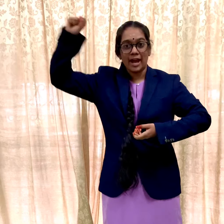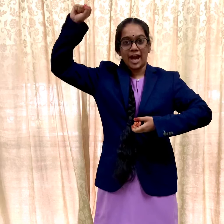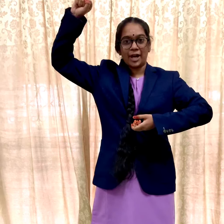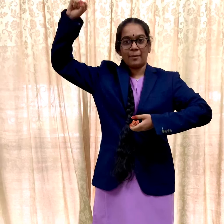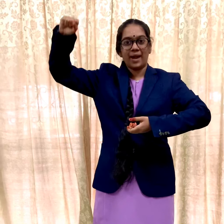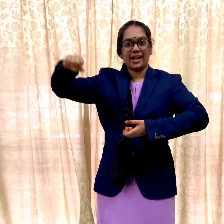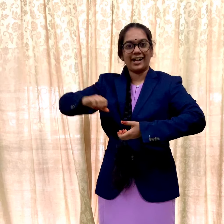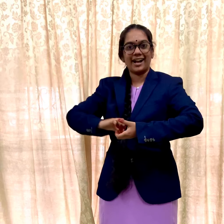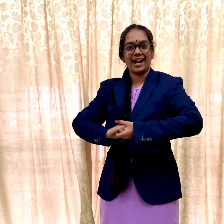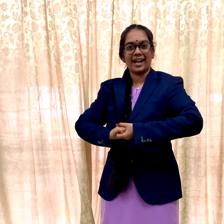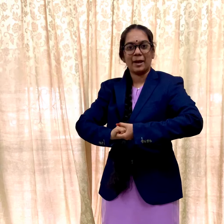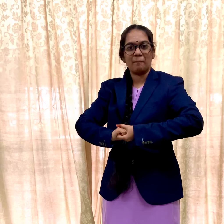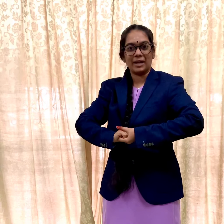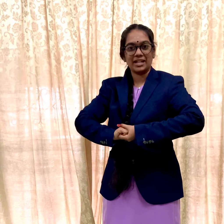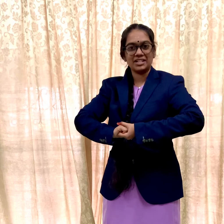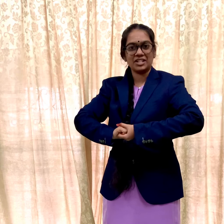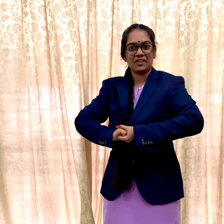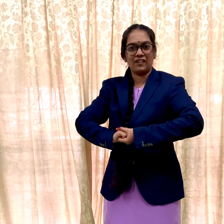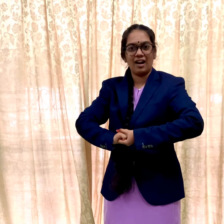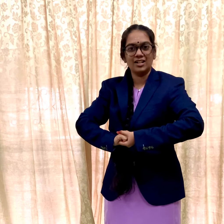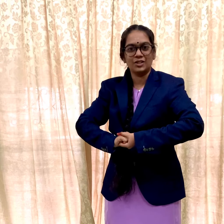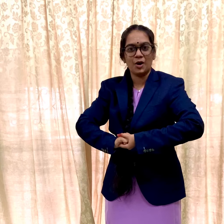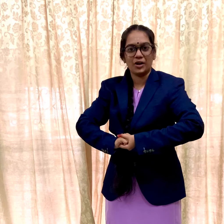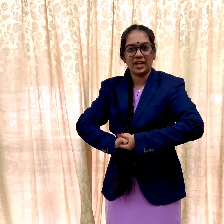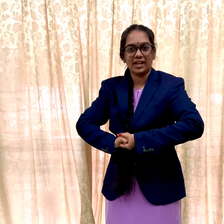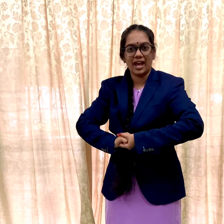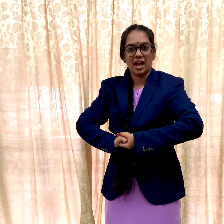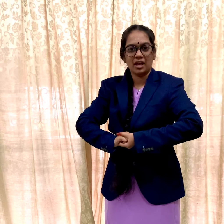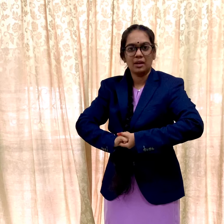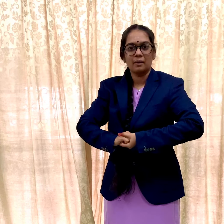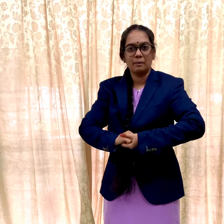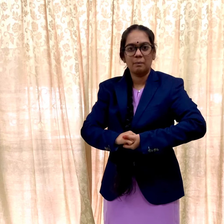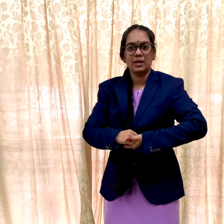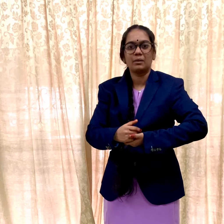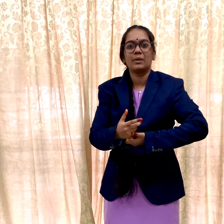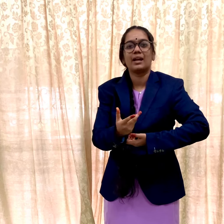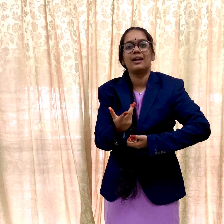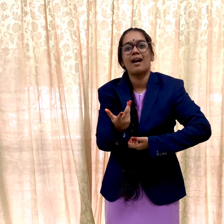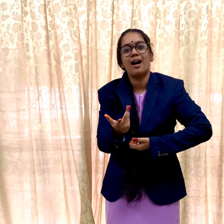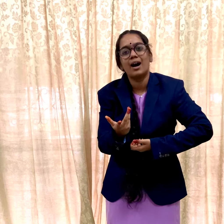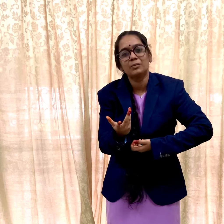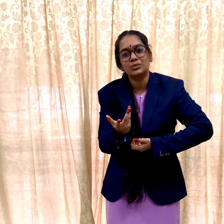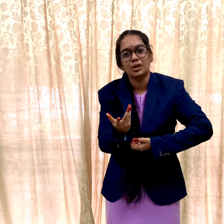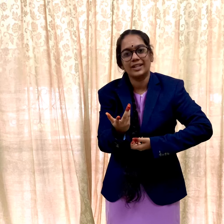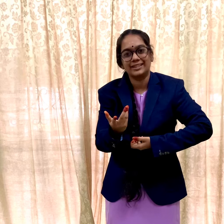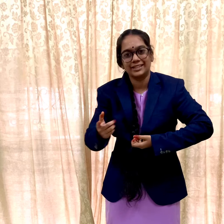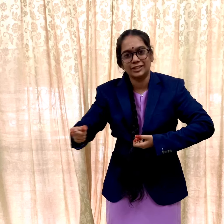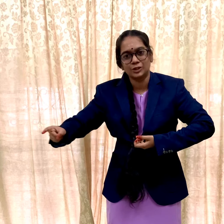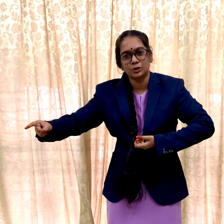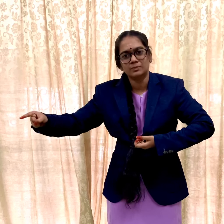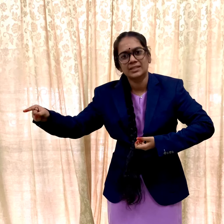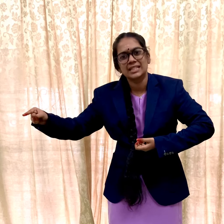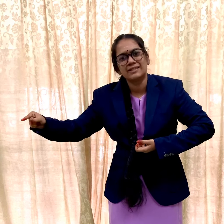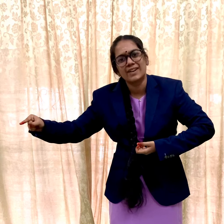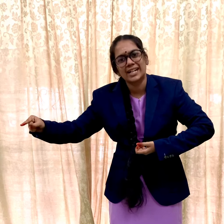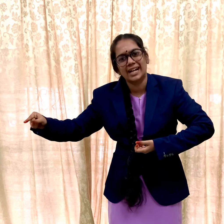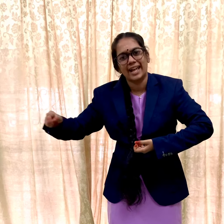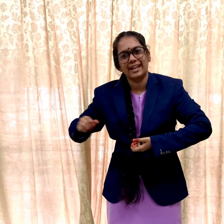பேடுமெக்கொரும் தொலித்துருக்கு இவர்கள sleevesக்கே.